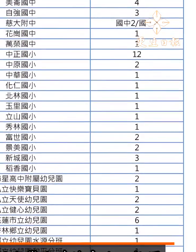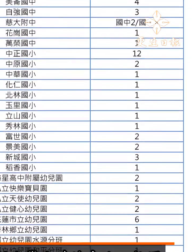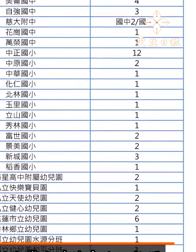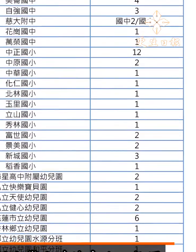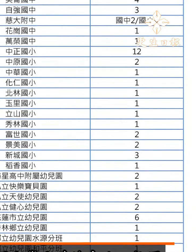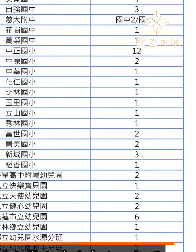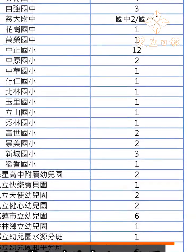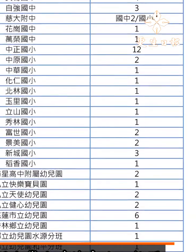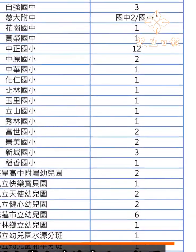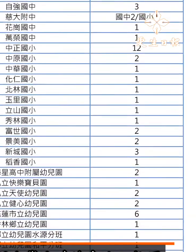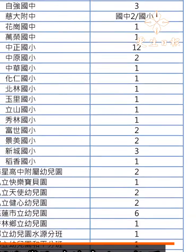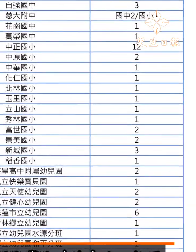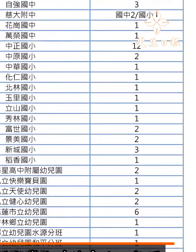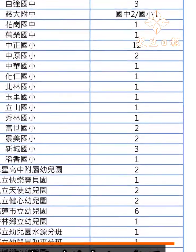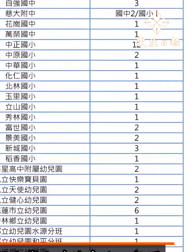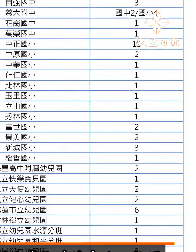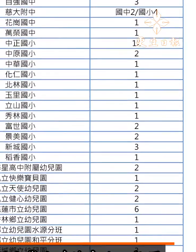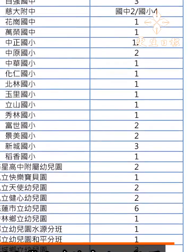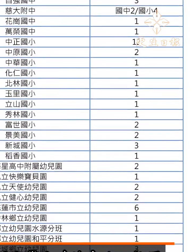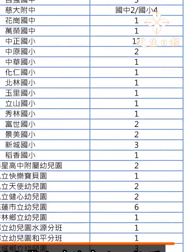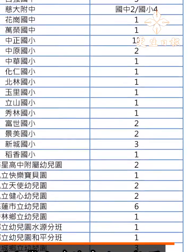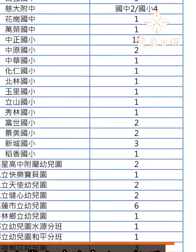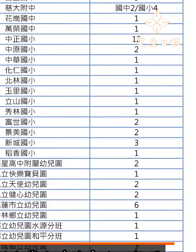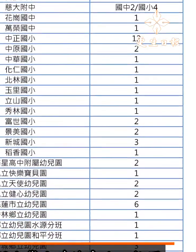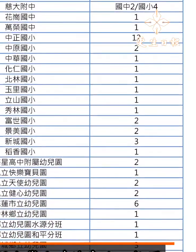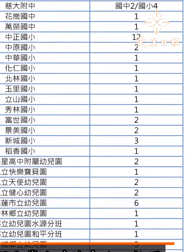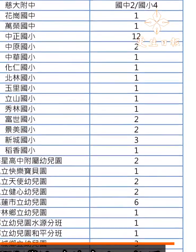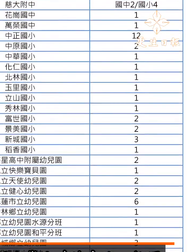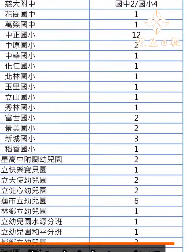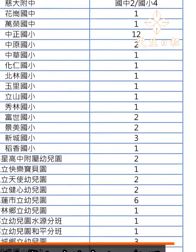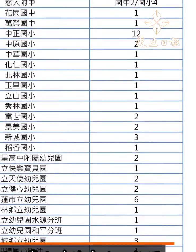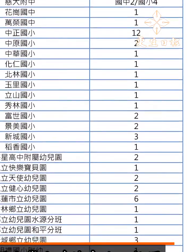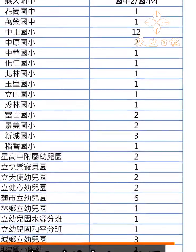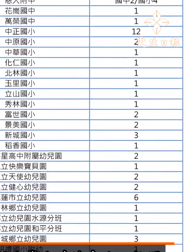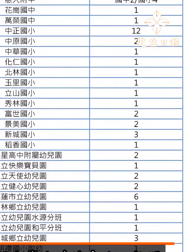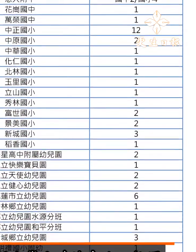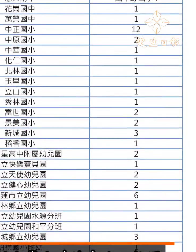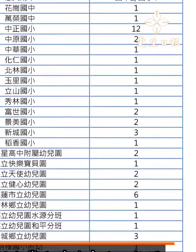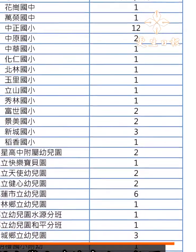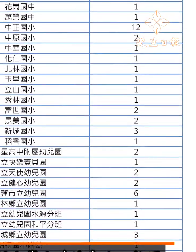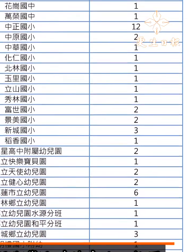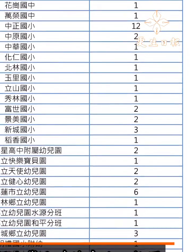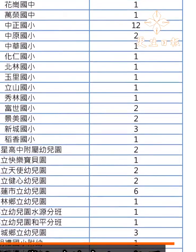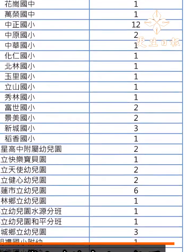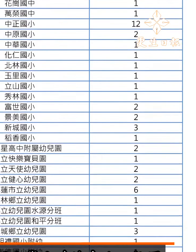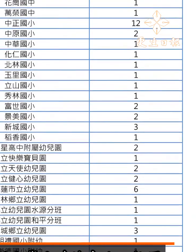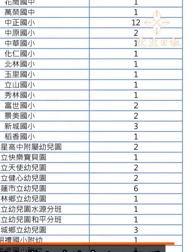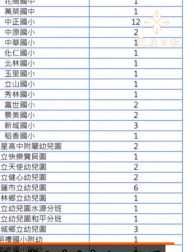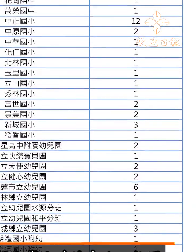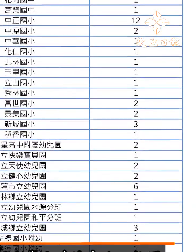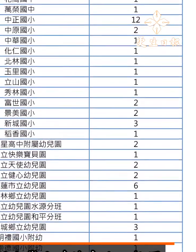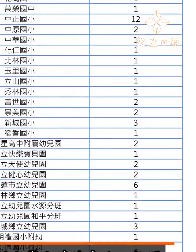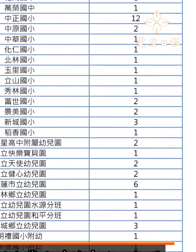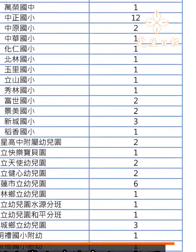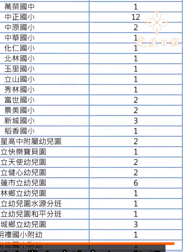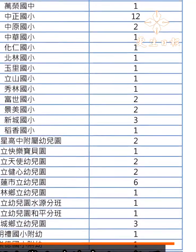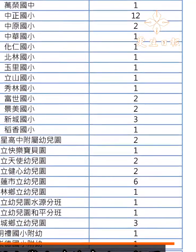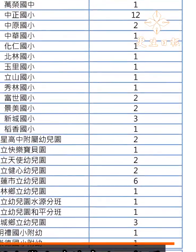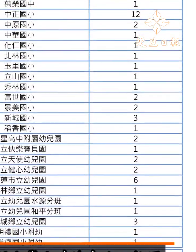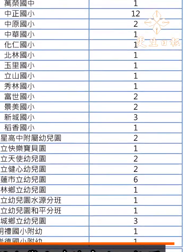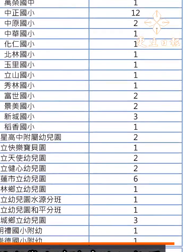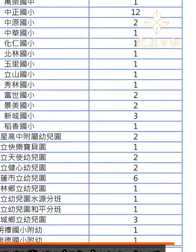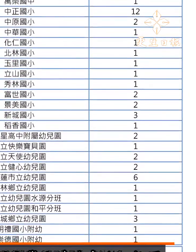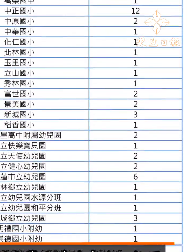生，国小端呢有12所学校29位学生，幼儿园的部分呢，则有11所学